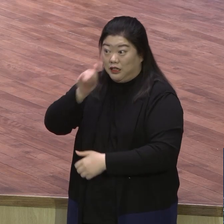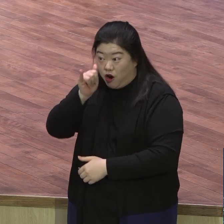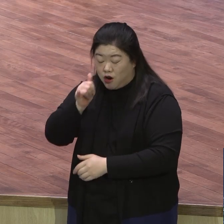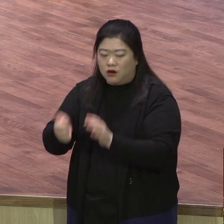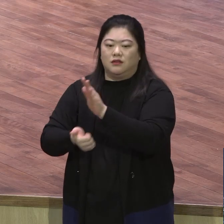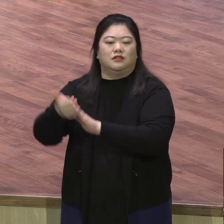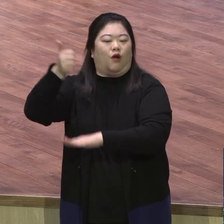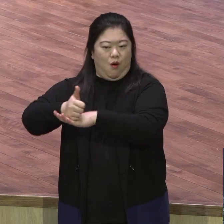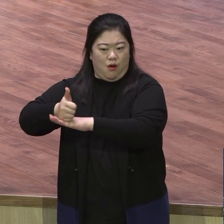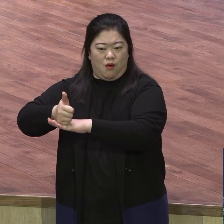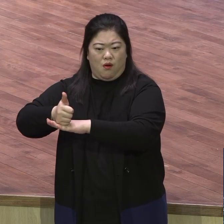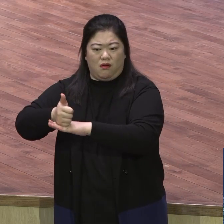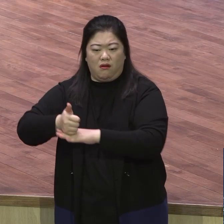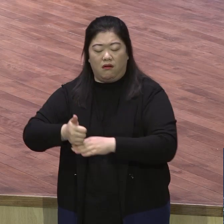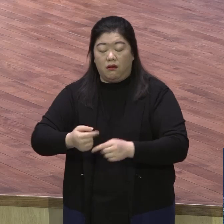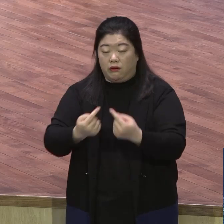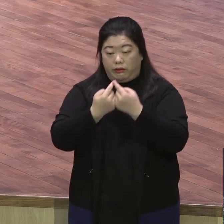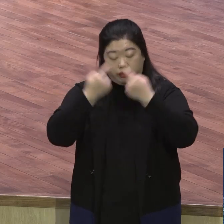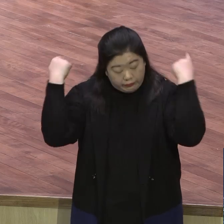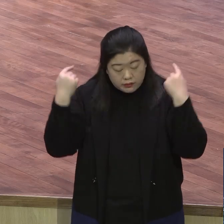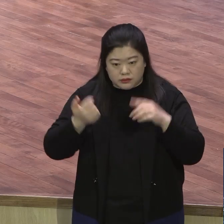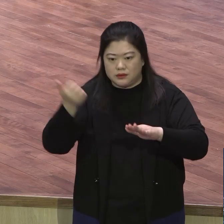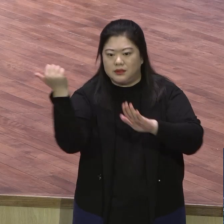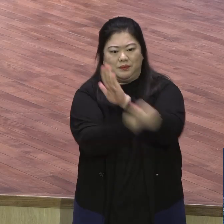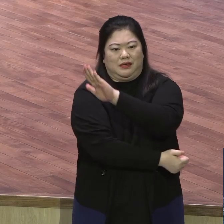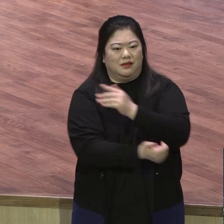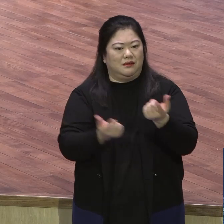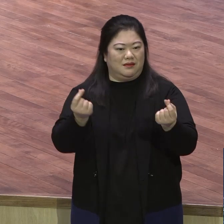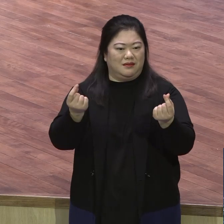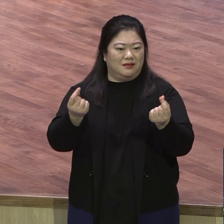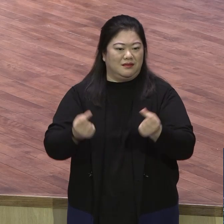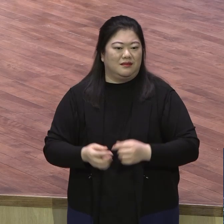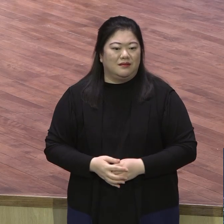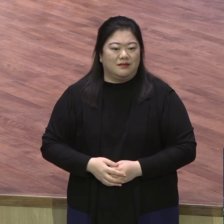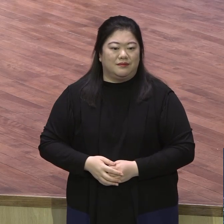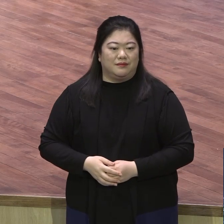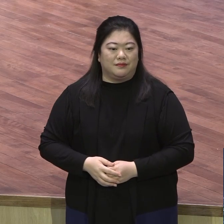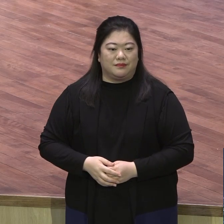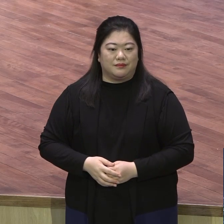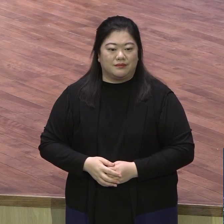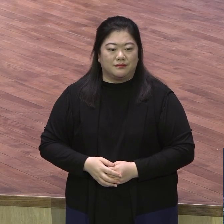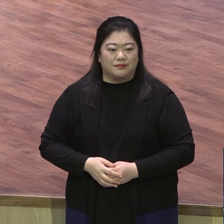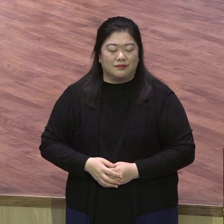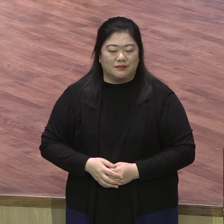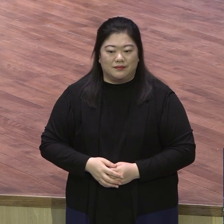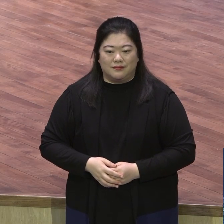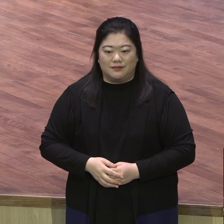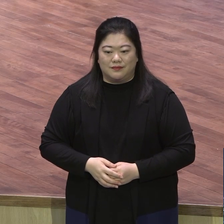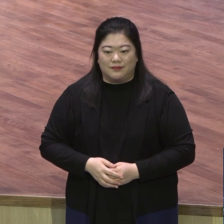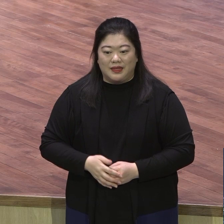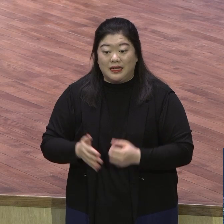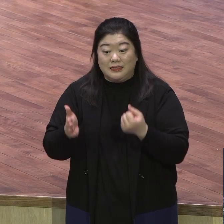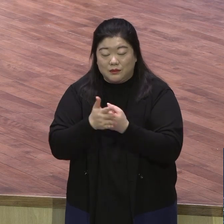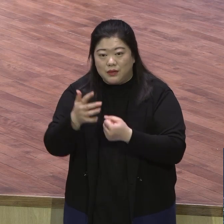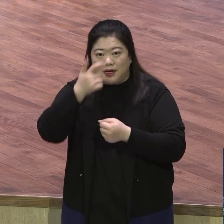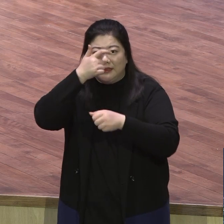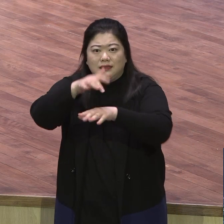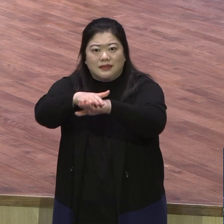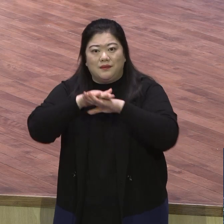것을 깨달았냐 못 깨달았냐 은혜 받았냐 못 받았냐 이겁니다. 지금 영적 싸움이 예배를 통해서